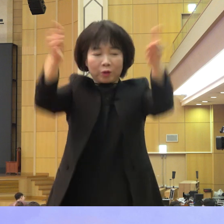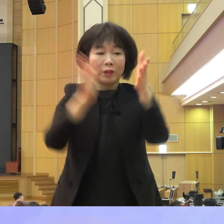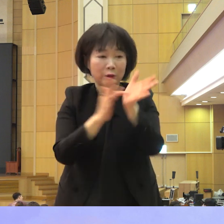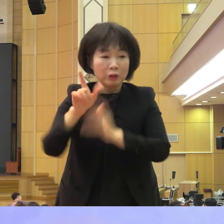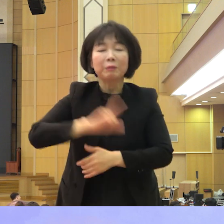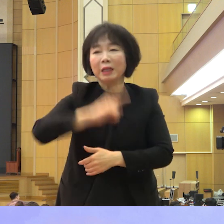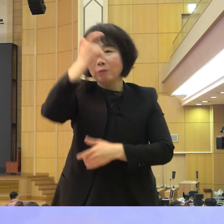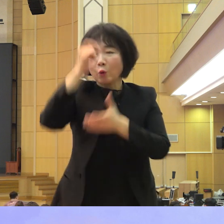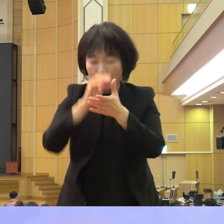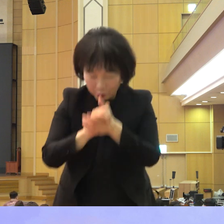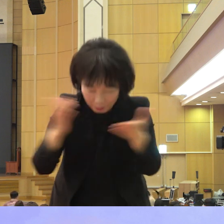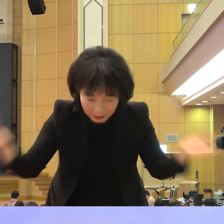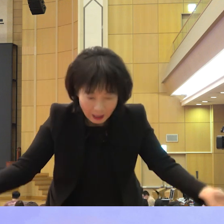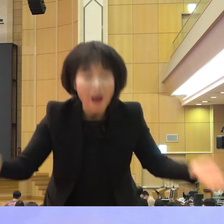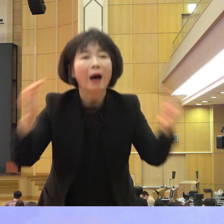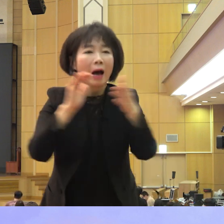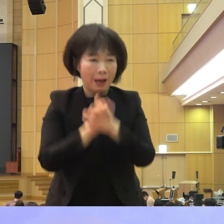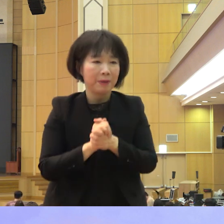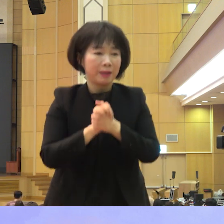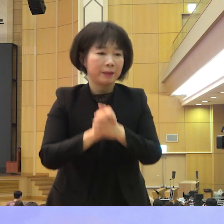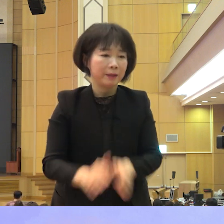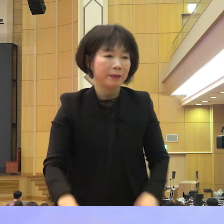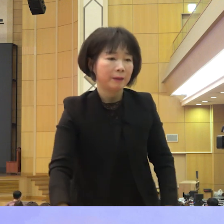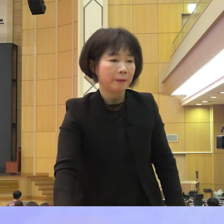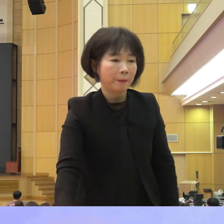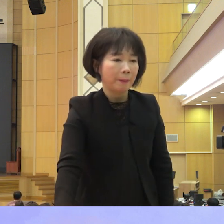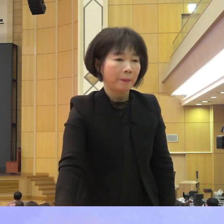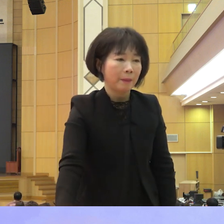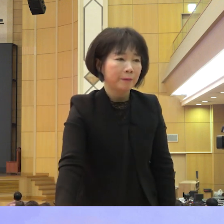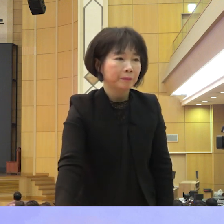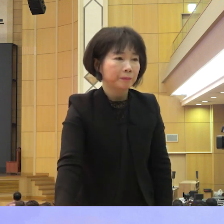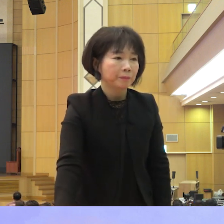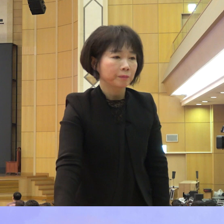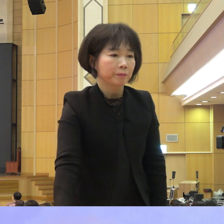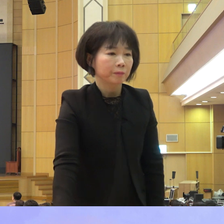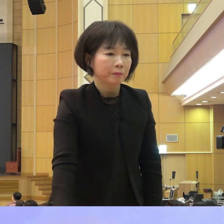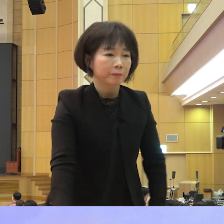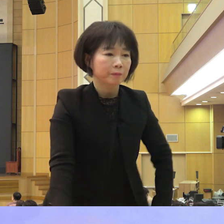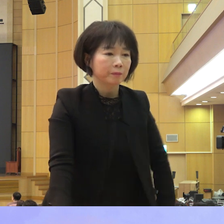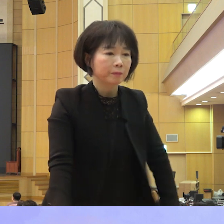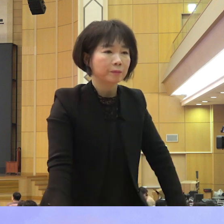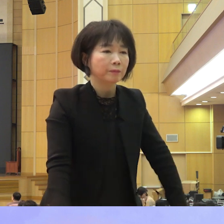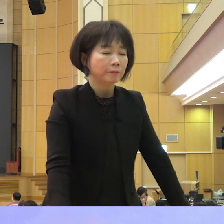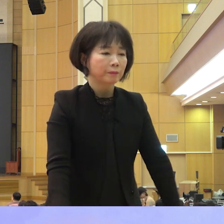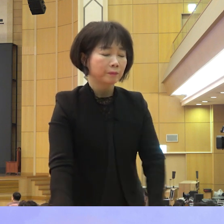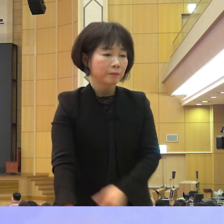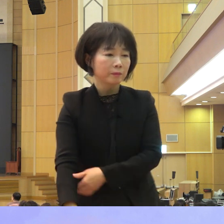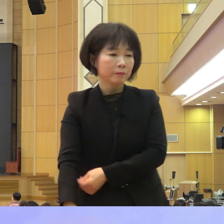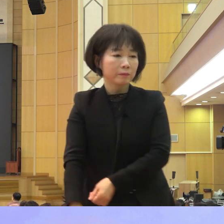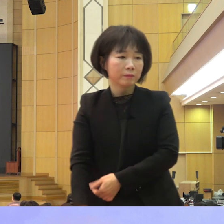예수님 이름으로 기도드리옵나이다. 아멘. 성가대 찬양에 따라서 주님 앞에 예물을 드리도록 하겠습니다.